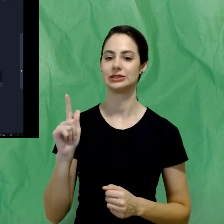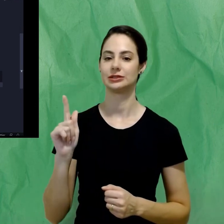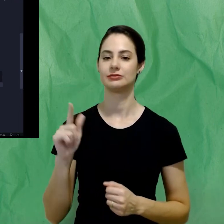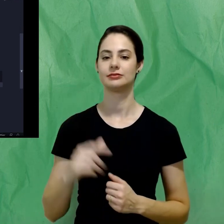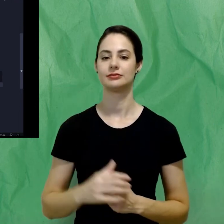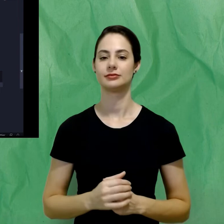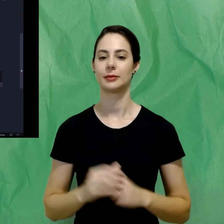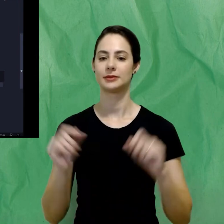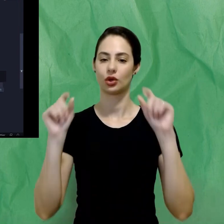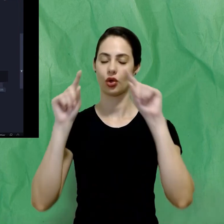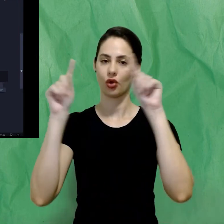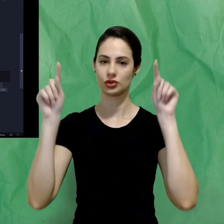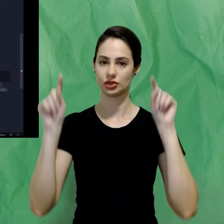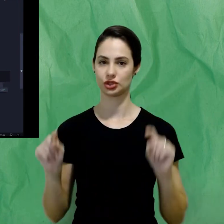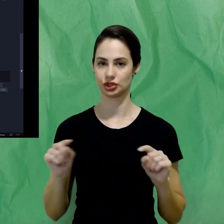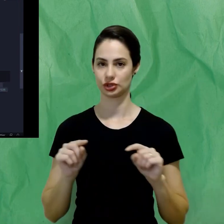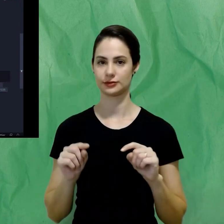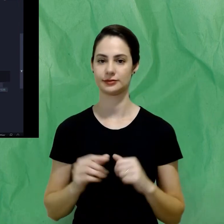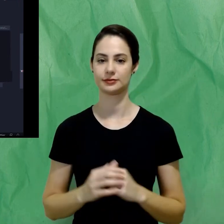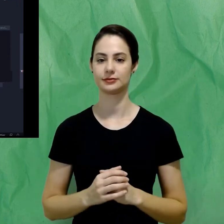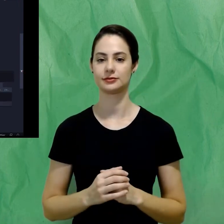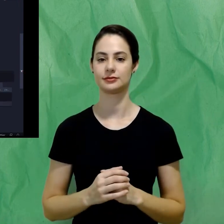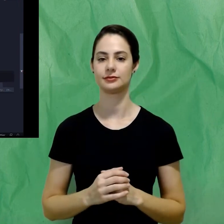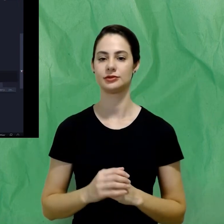colchete. Vou escrever assim, ó,